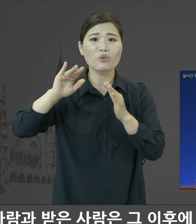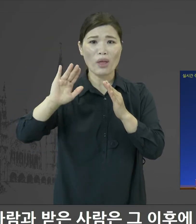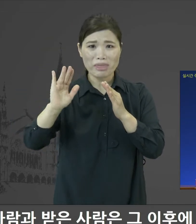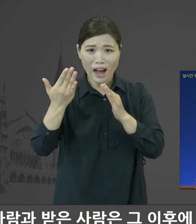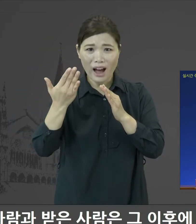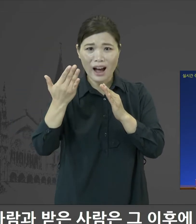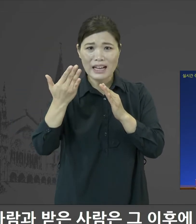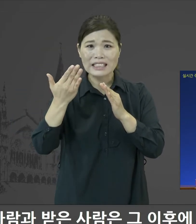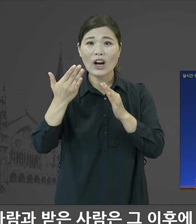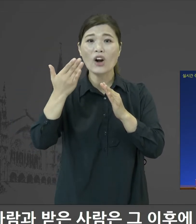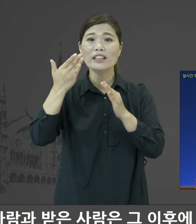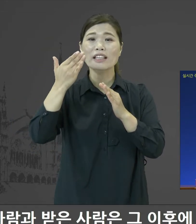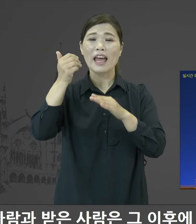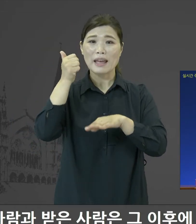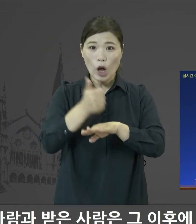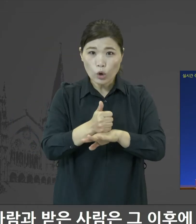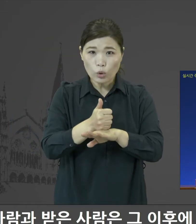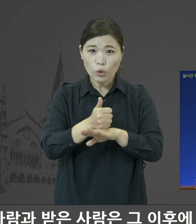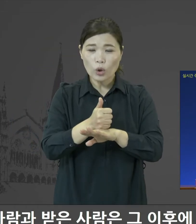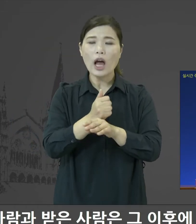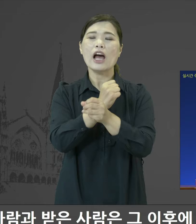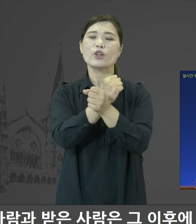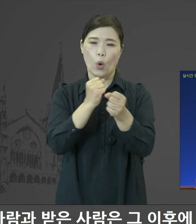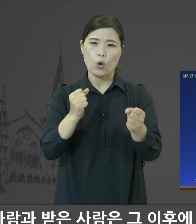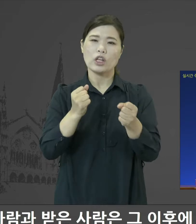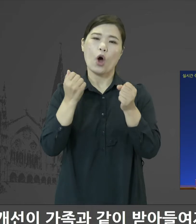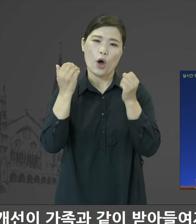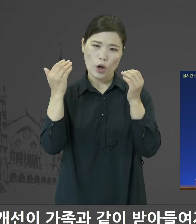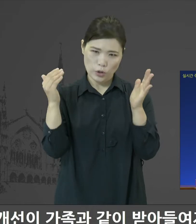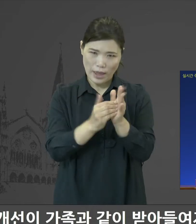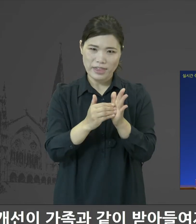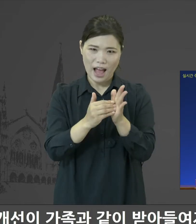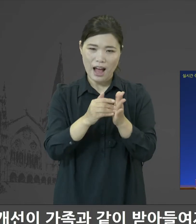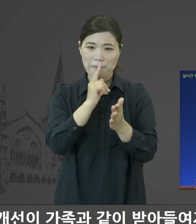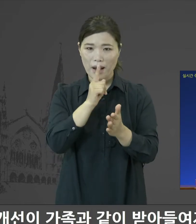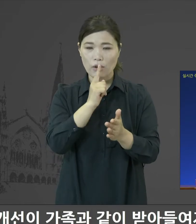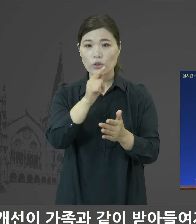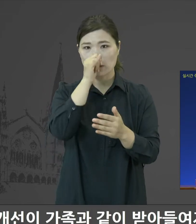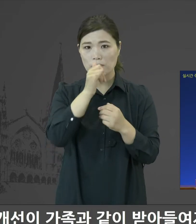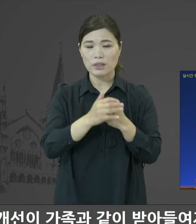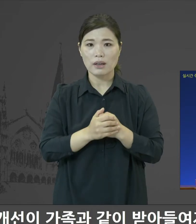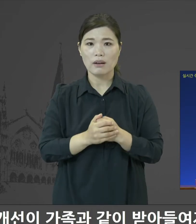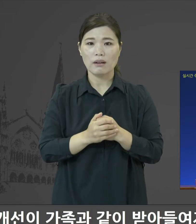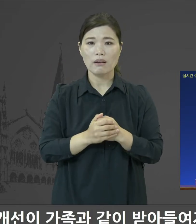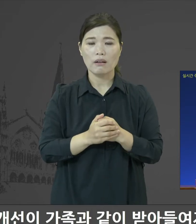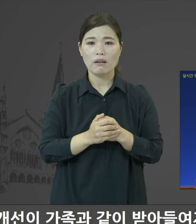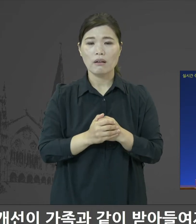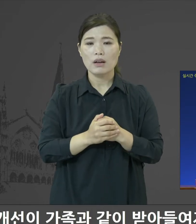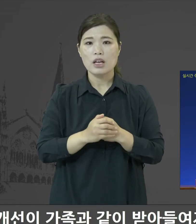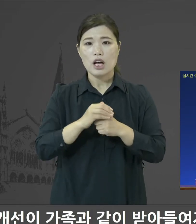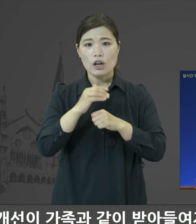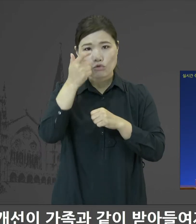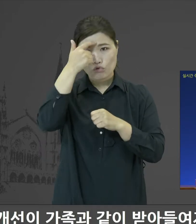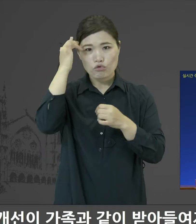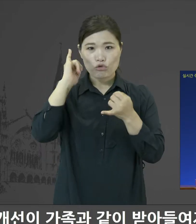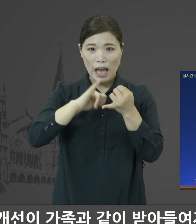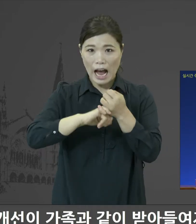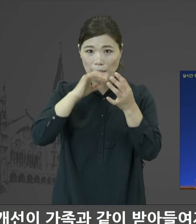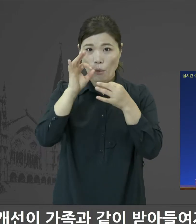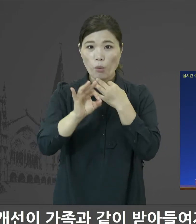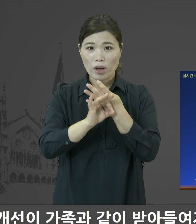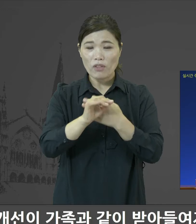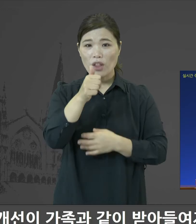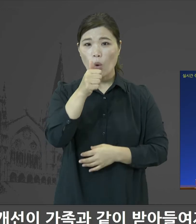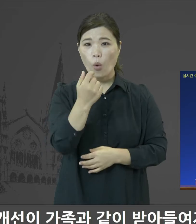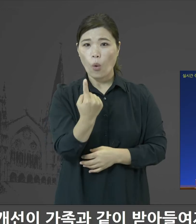여기까지를 요구하고 있습니다. 구약 성경에도 이런 하나님의 용서에 관한 교훈이 나타나는데,